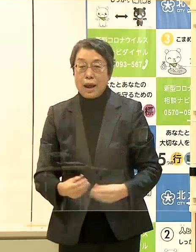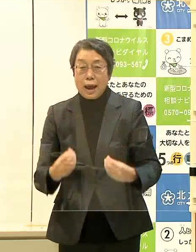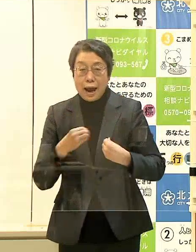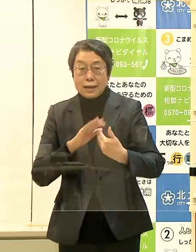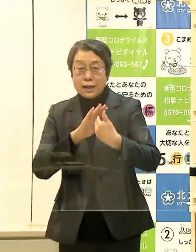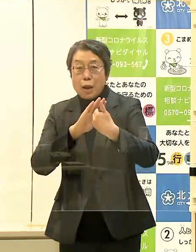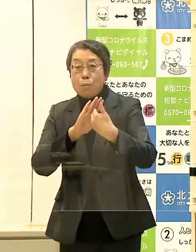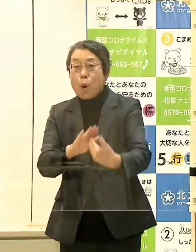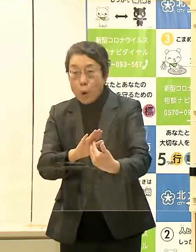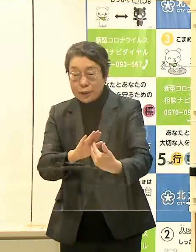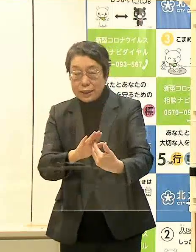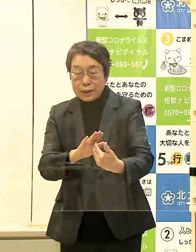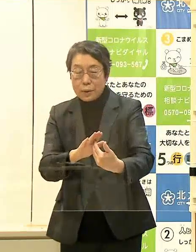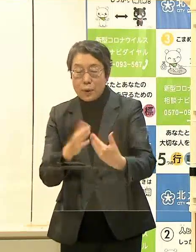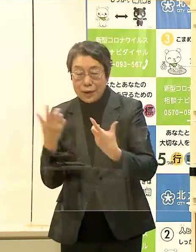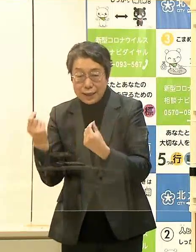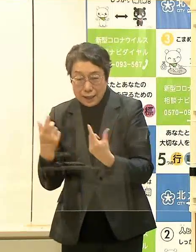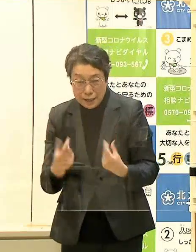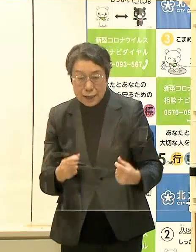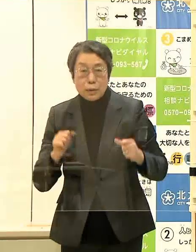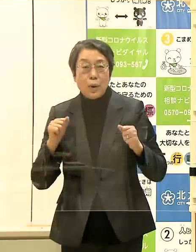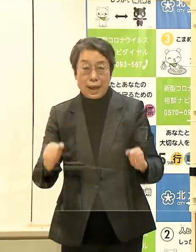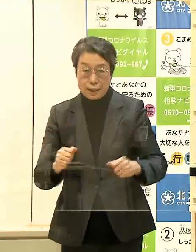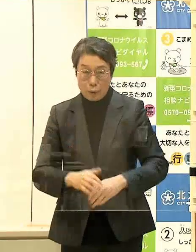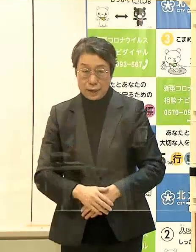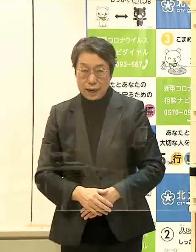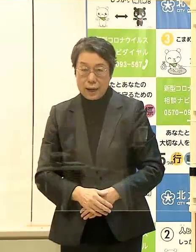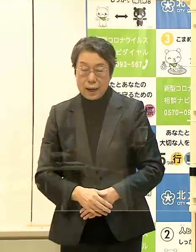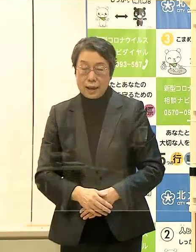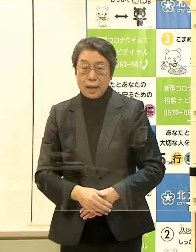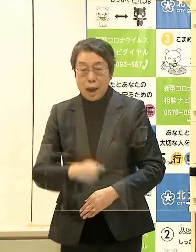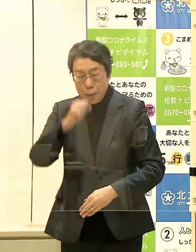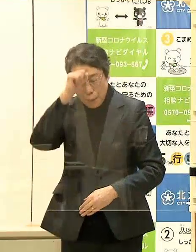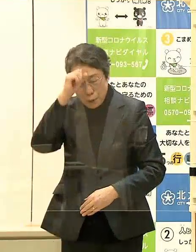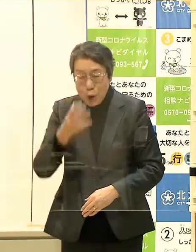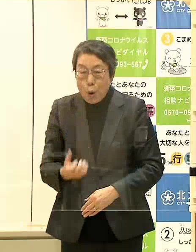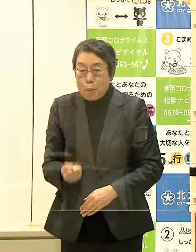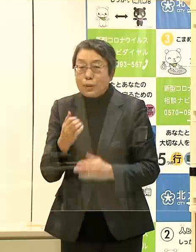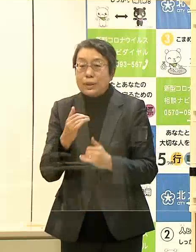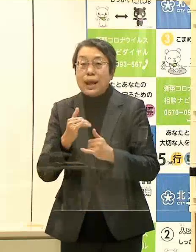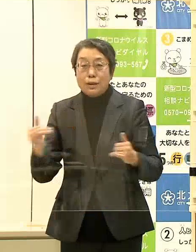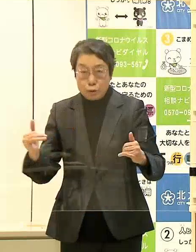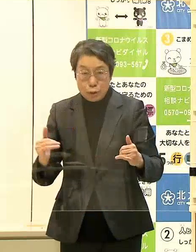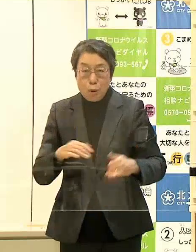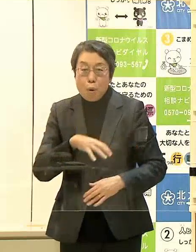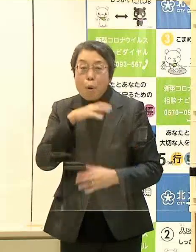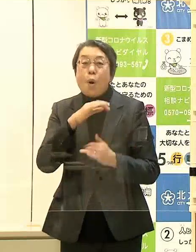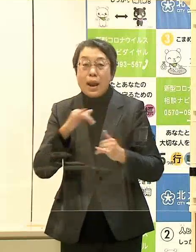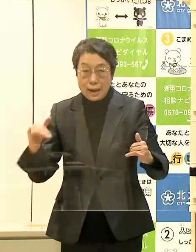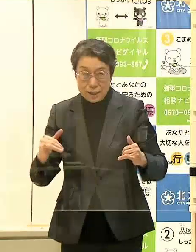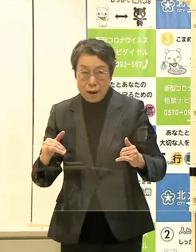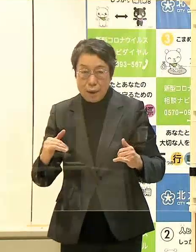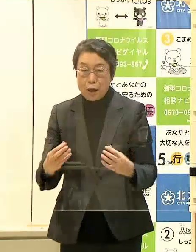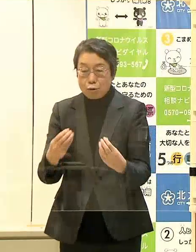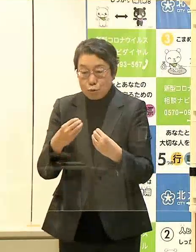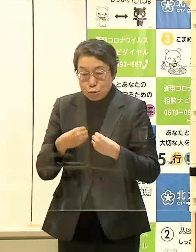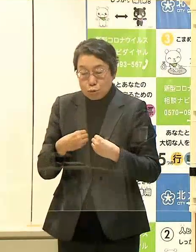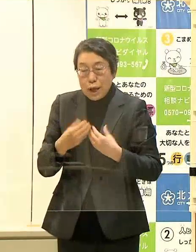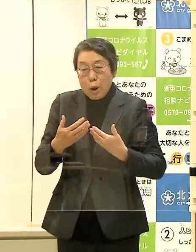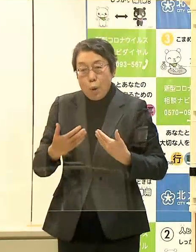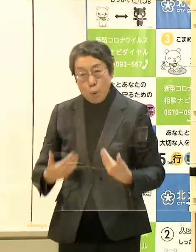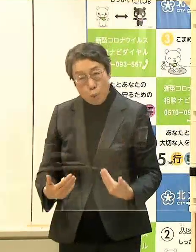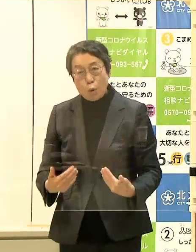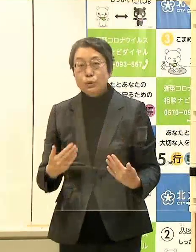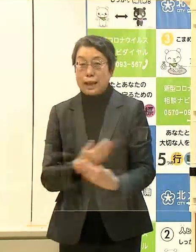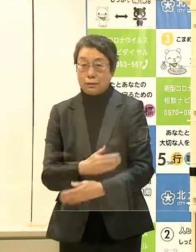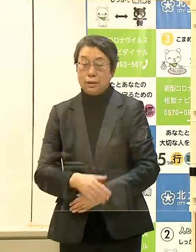願いをしたいのでありますまた基礎疾患のある方ご高齢の方は重症化リスクは高いために